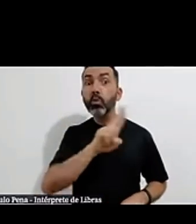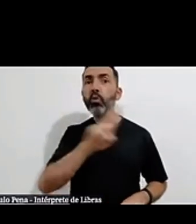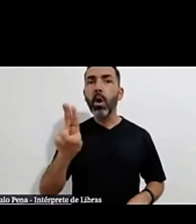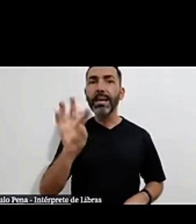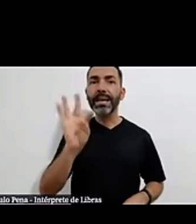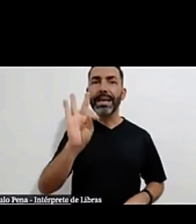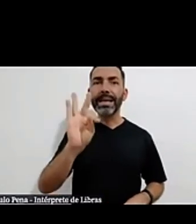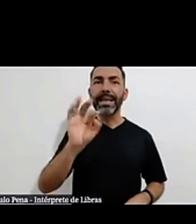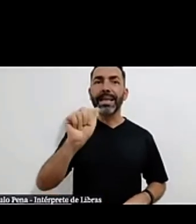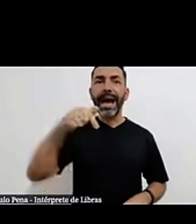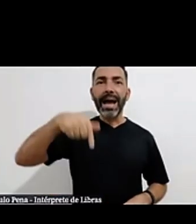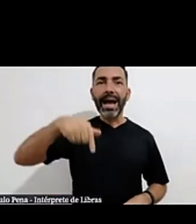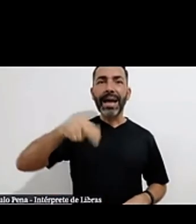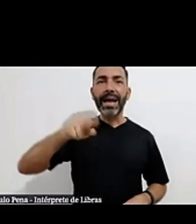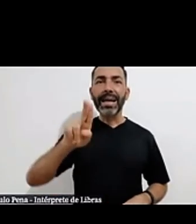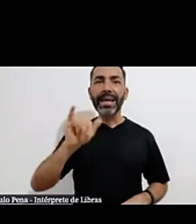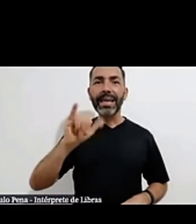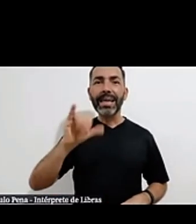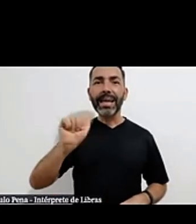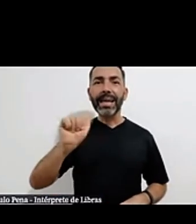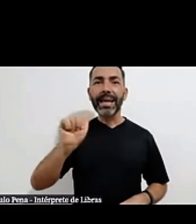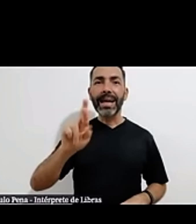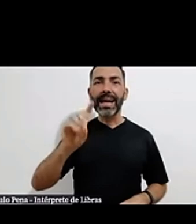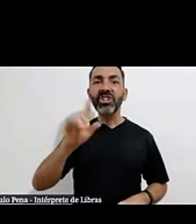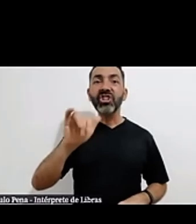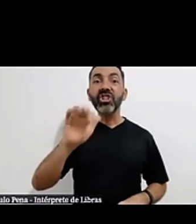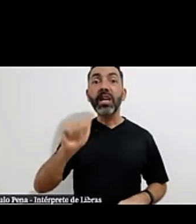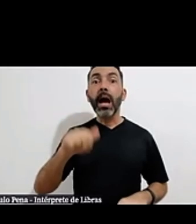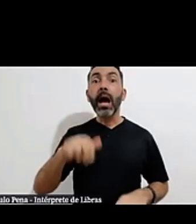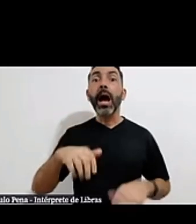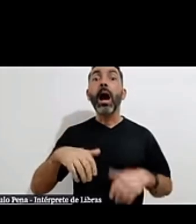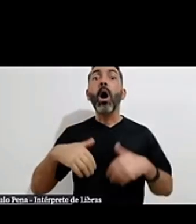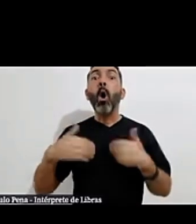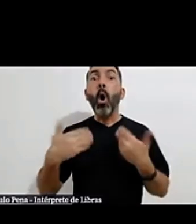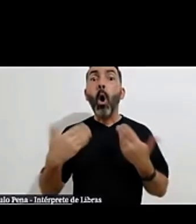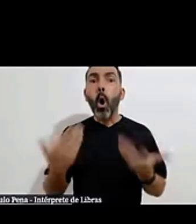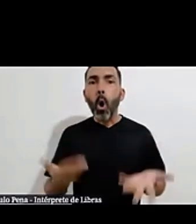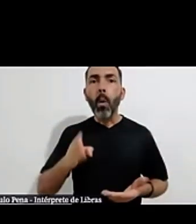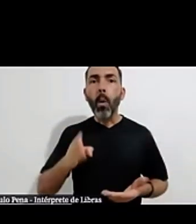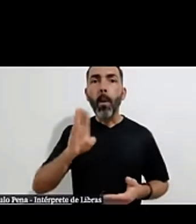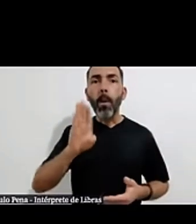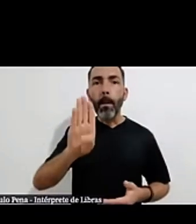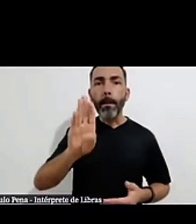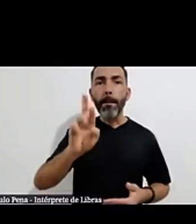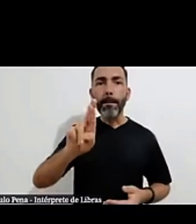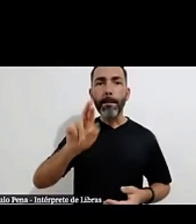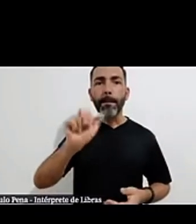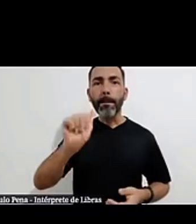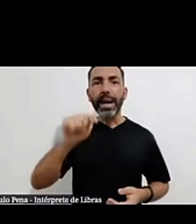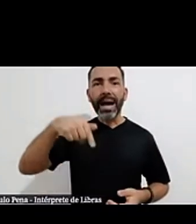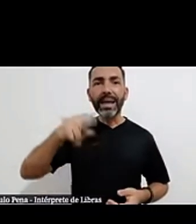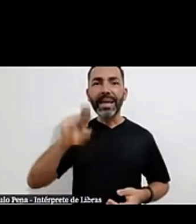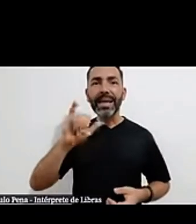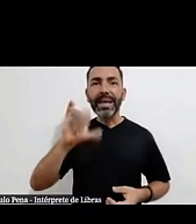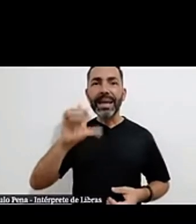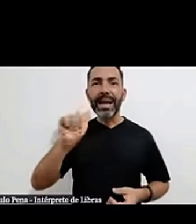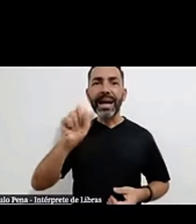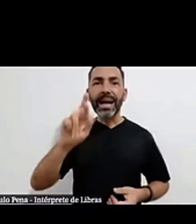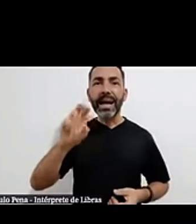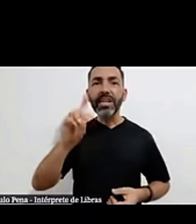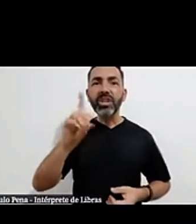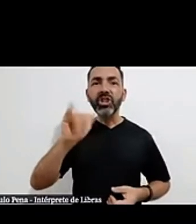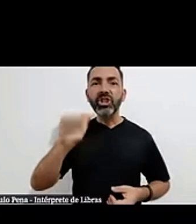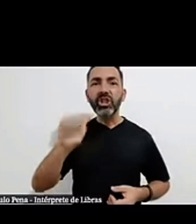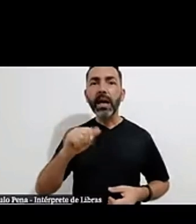ou pode ficar muito lenta, que chamamos de bradicardia. E se ela fica muito rápida, muito